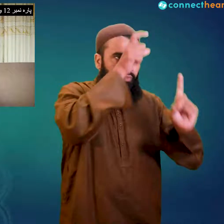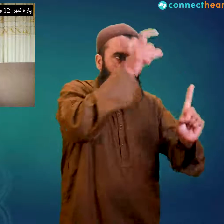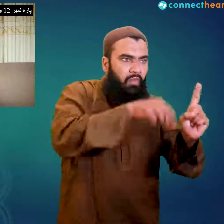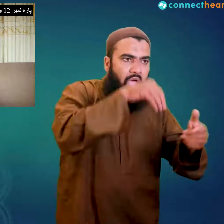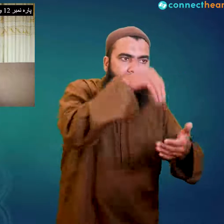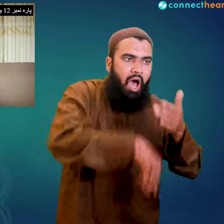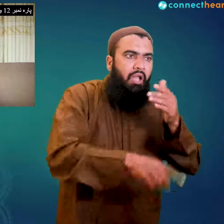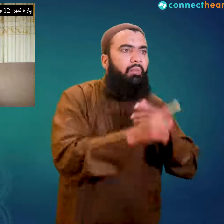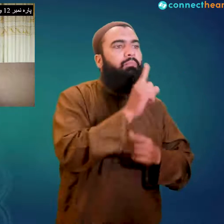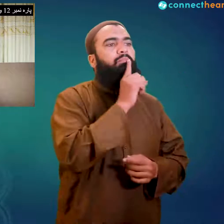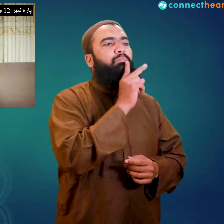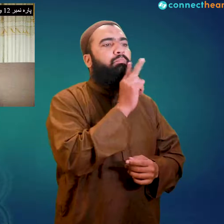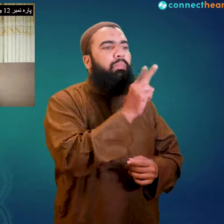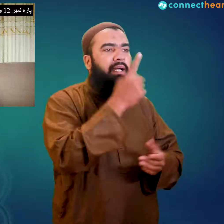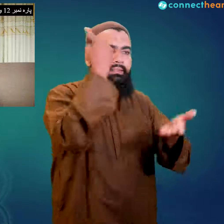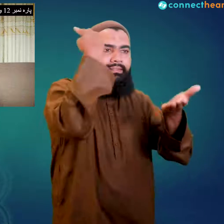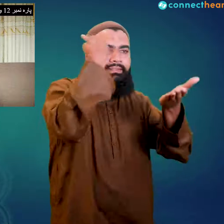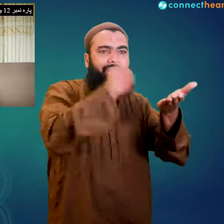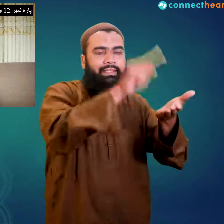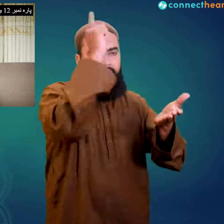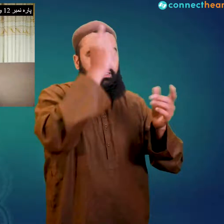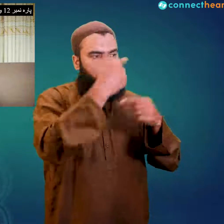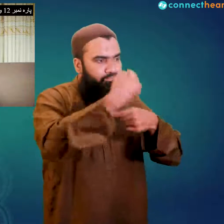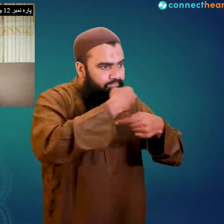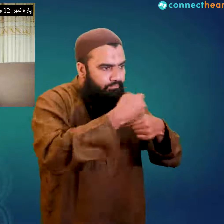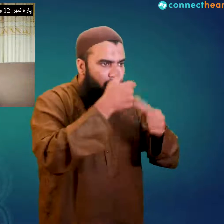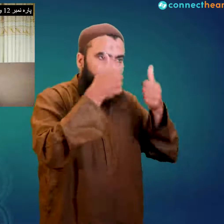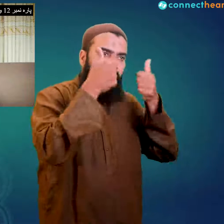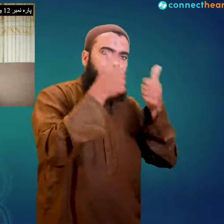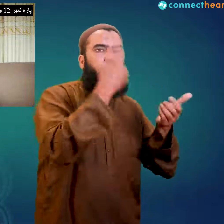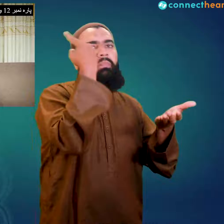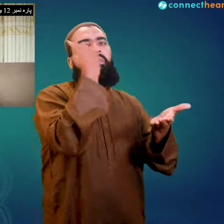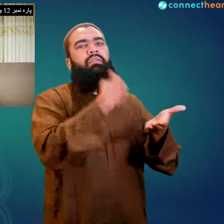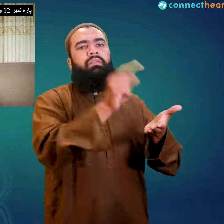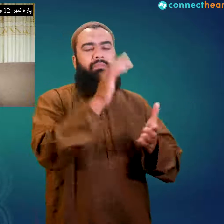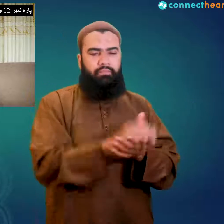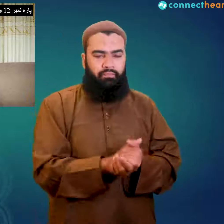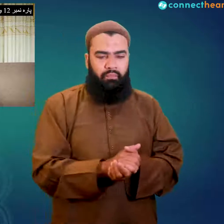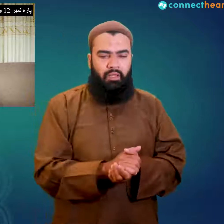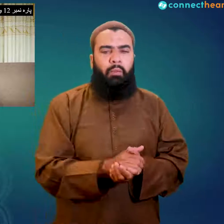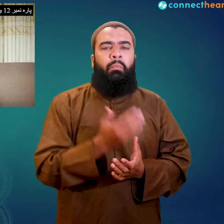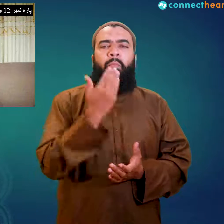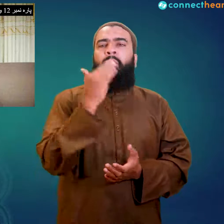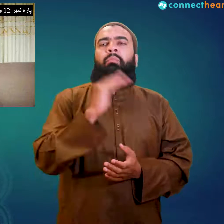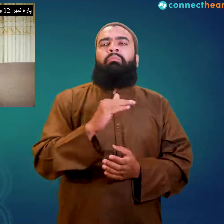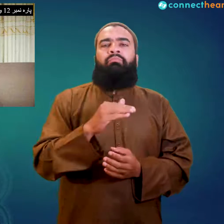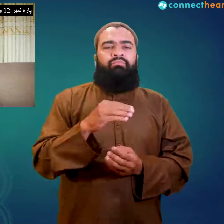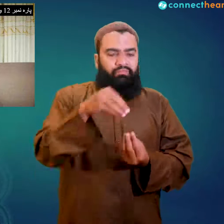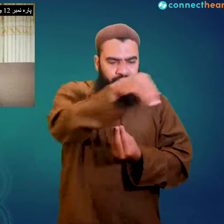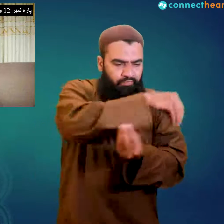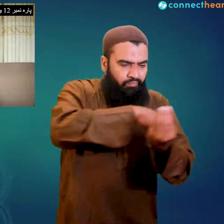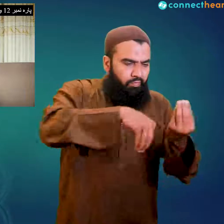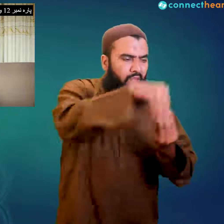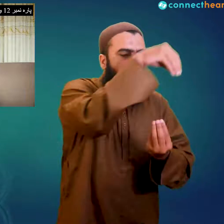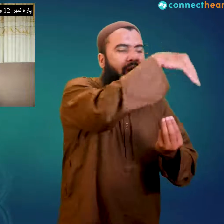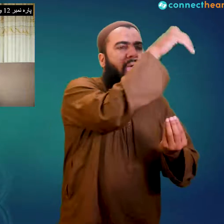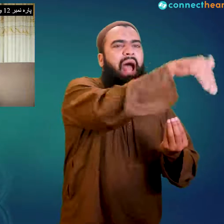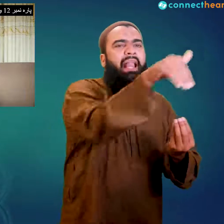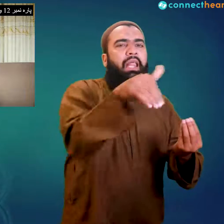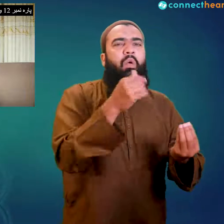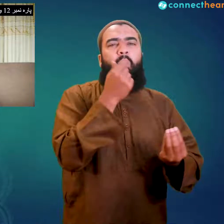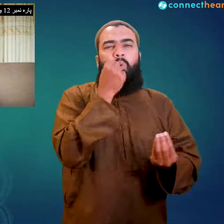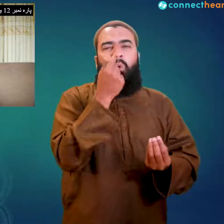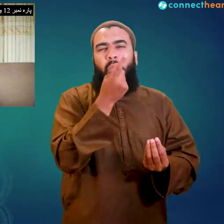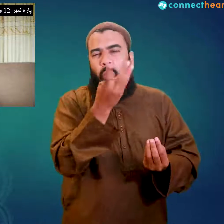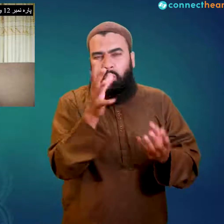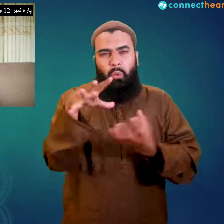آپ صلی اللہ علیہ وسلم کی آزمائش اور امتحان لینا چاہا اور کہا کہ اگر آپ سچے نبی ہیں تو